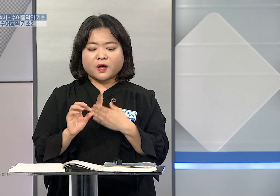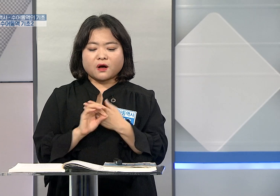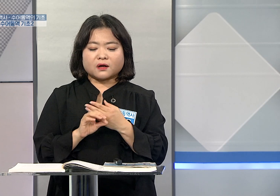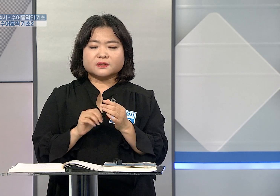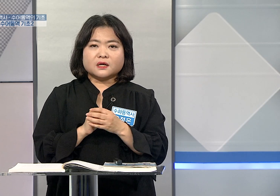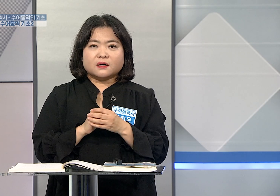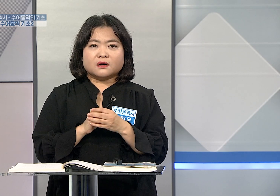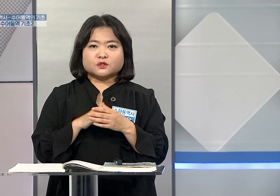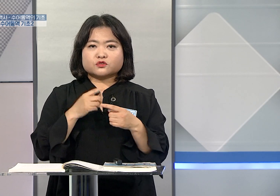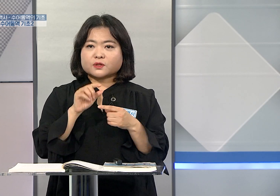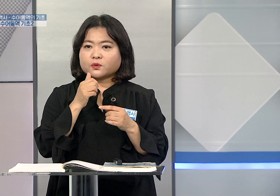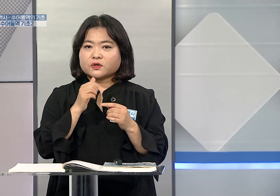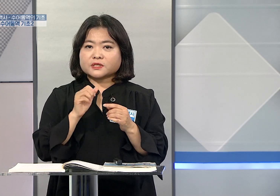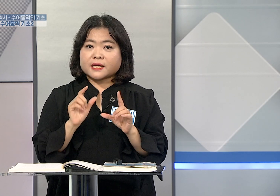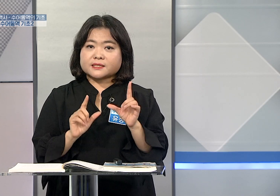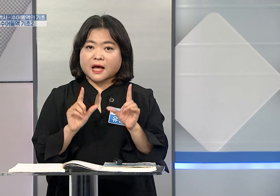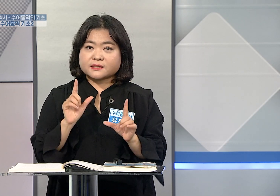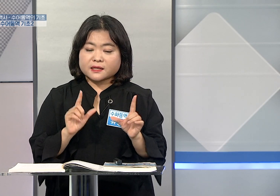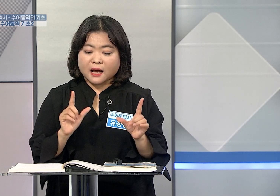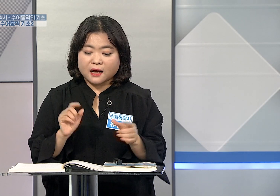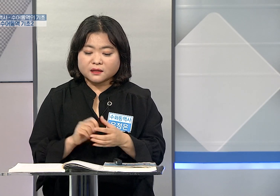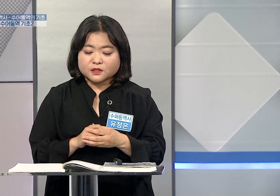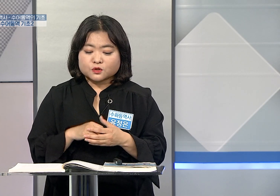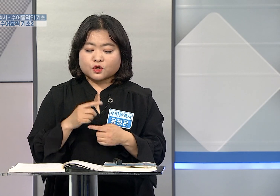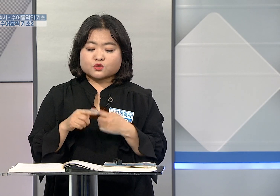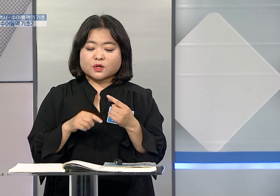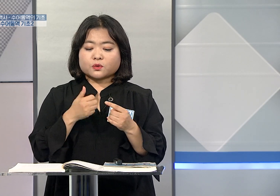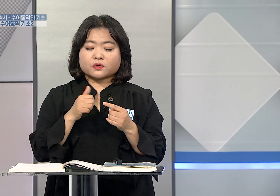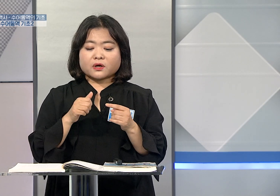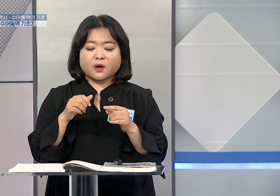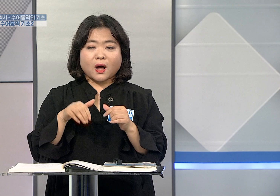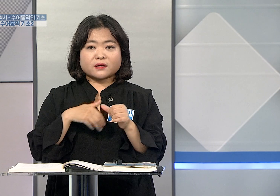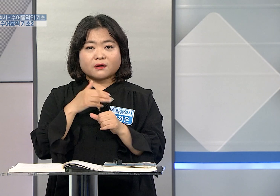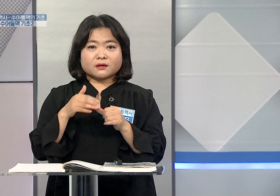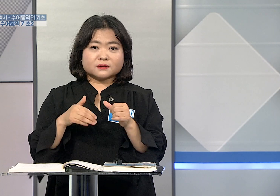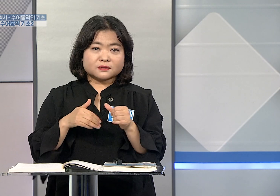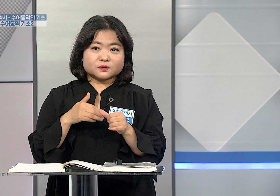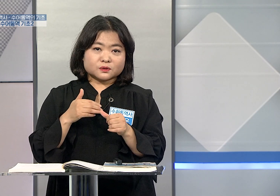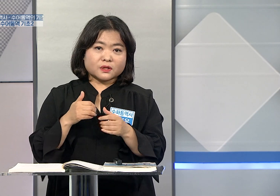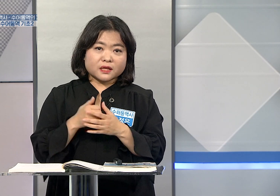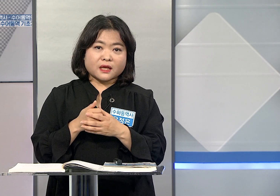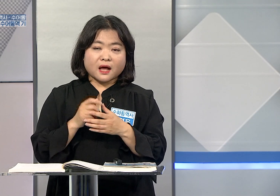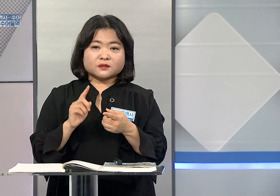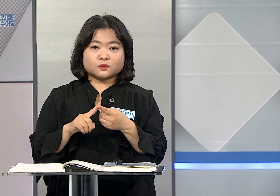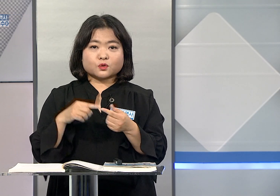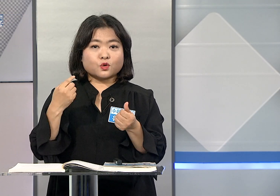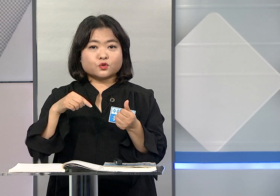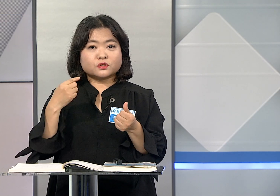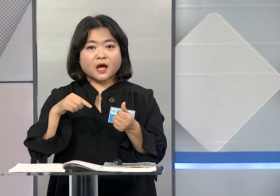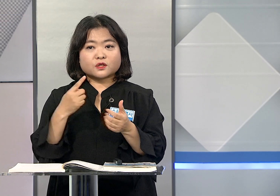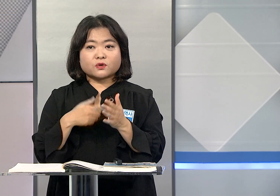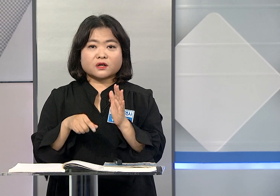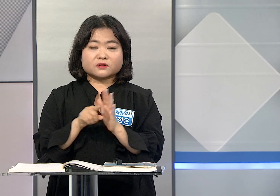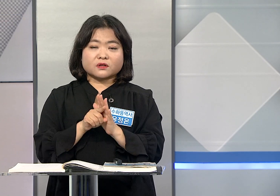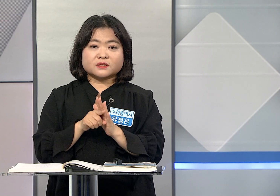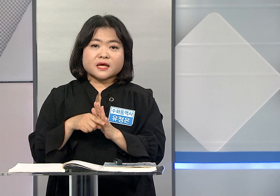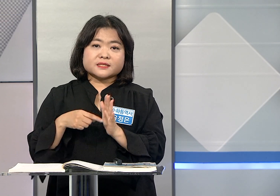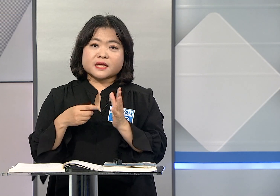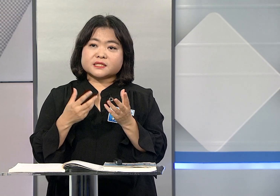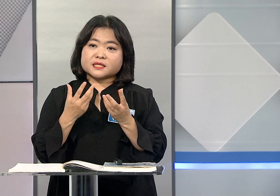보면 수화통역사의 자세나 또 수화통역의 환경에 대한 또 교육을 하기 위한 어떤